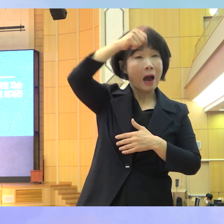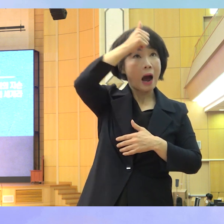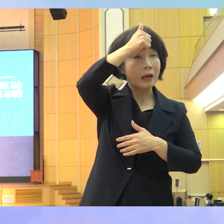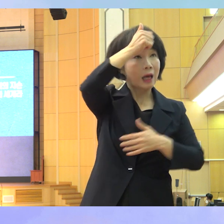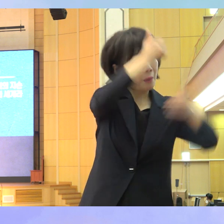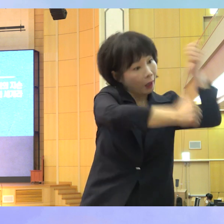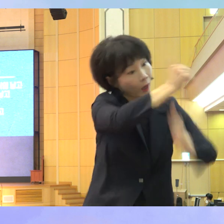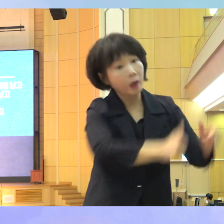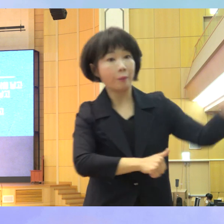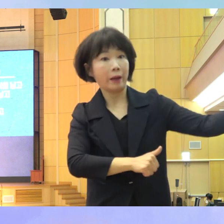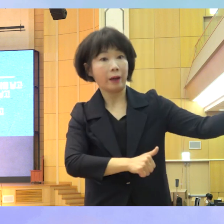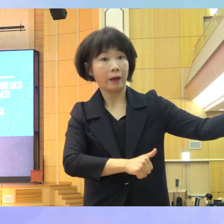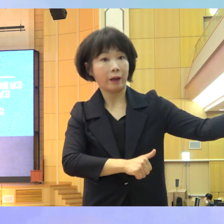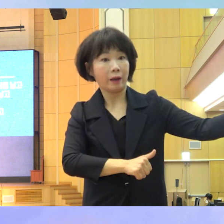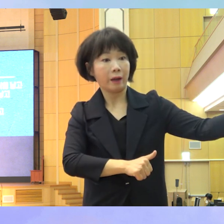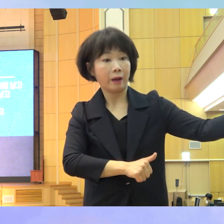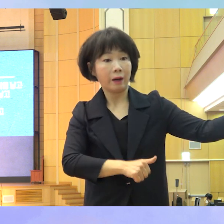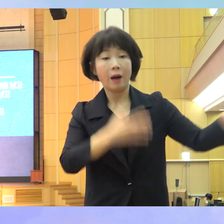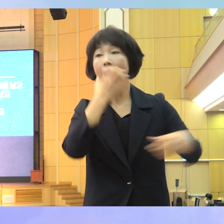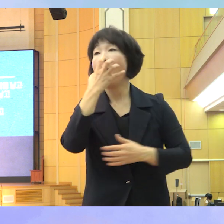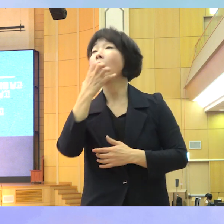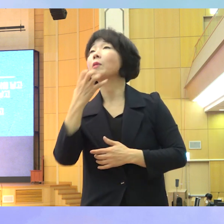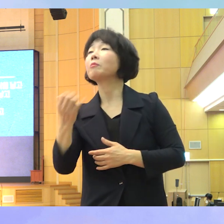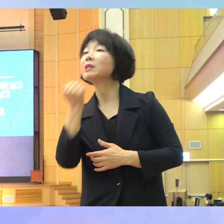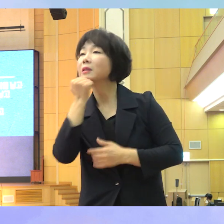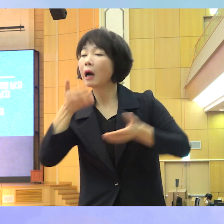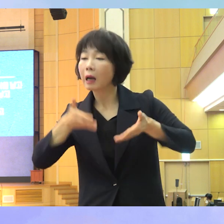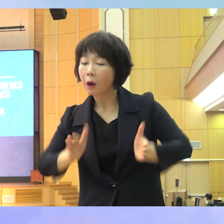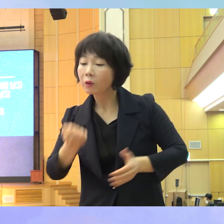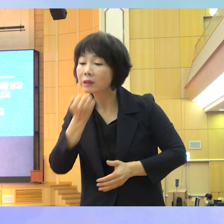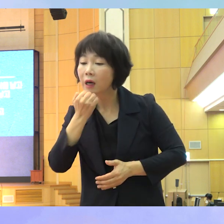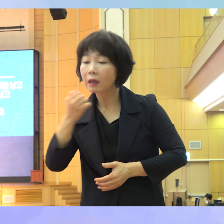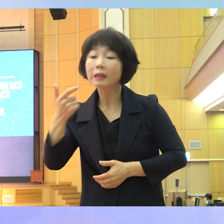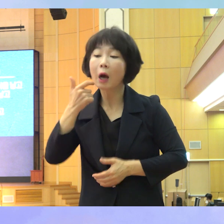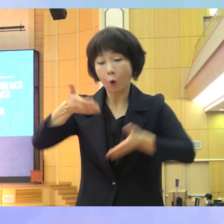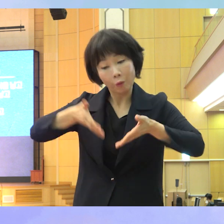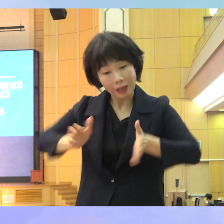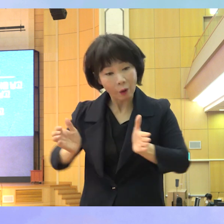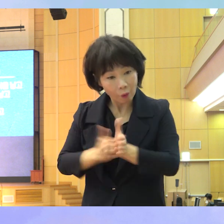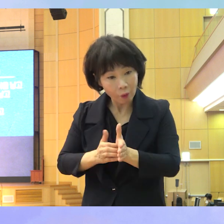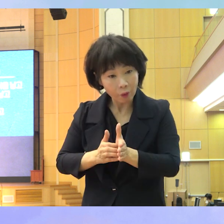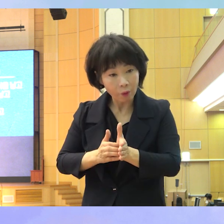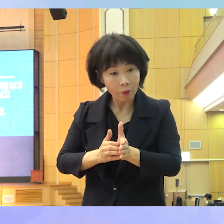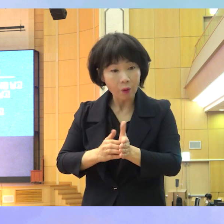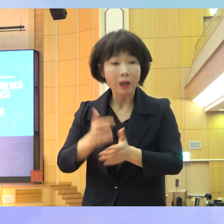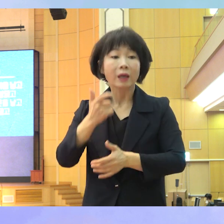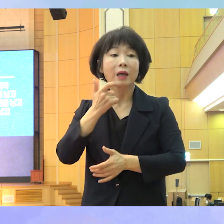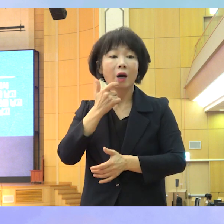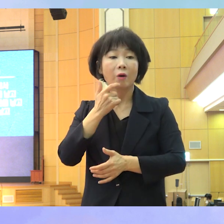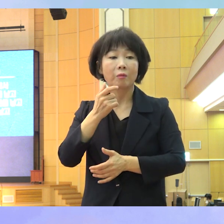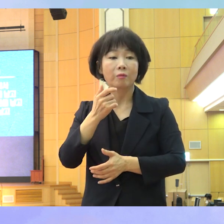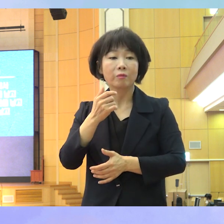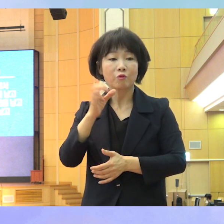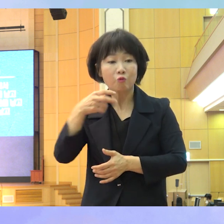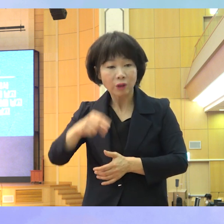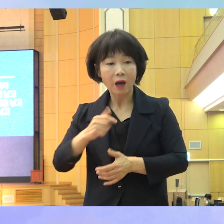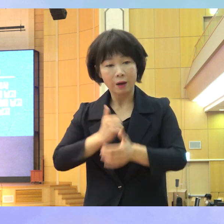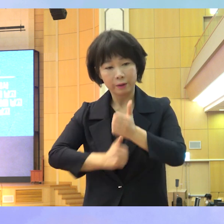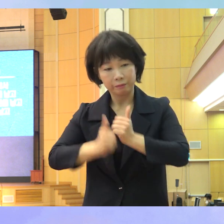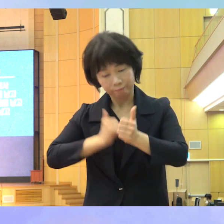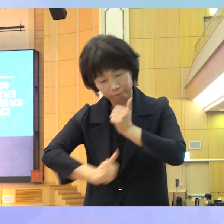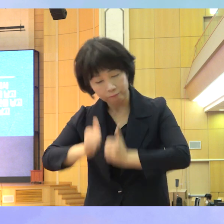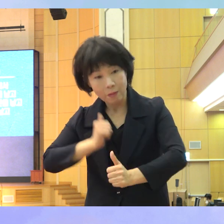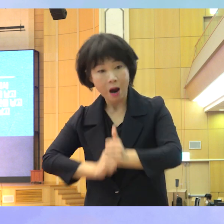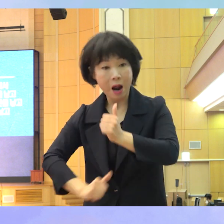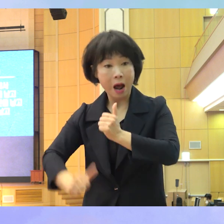그러면서 아브라함이 이삭을 낳고 이삭은 야곱을 낳고 야곱은 유다와 그의 형제를 낳고 유다는 다말에게서